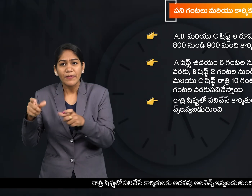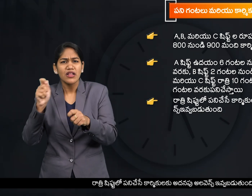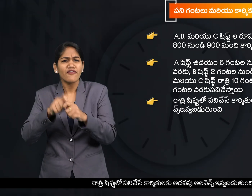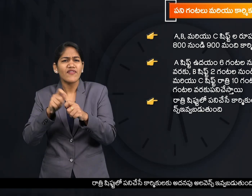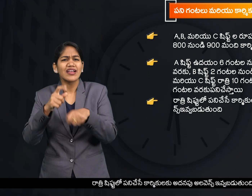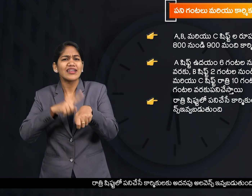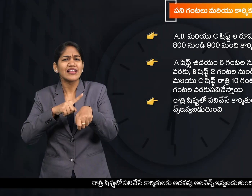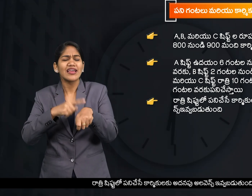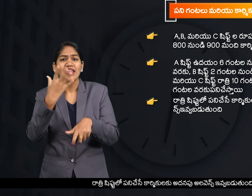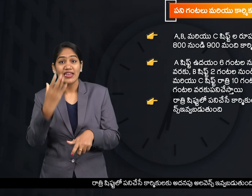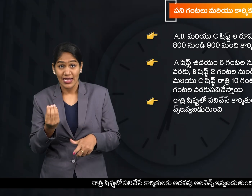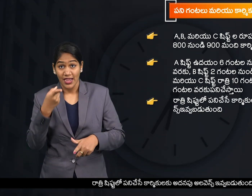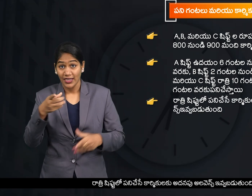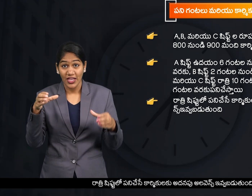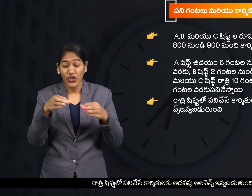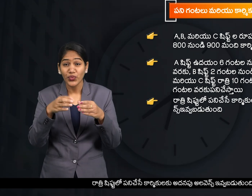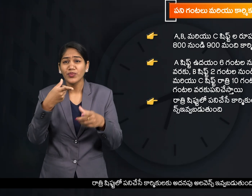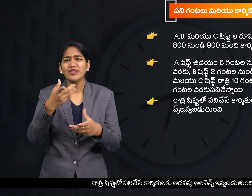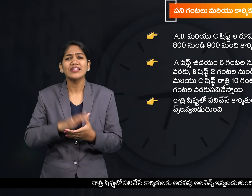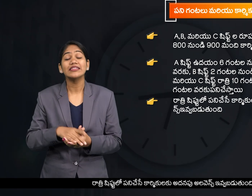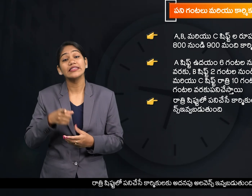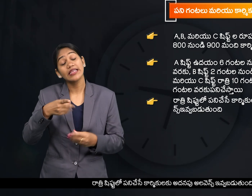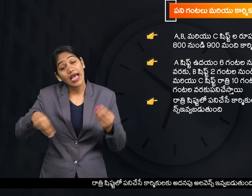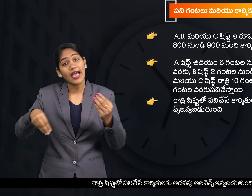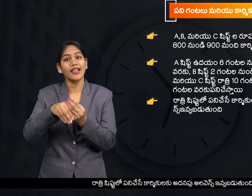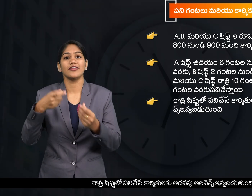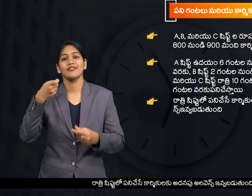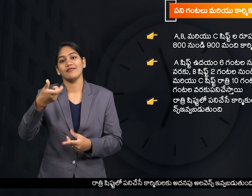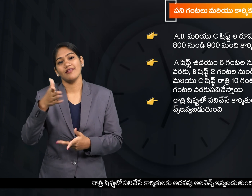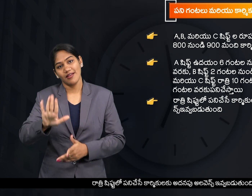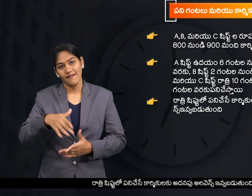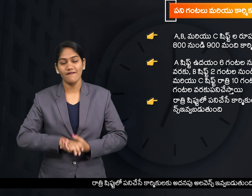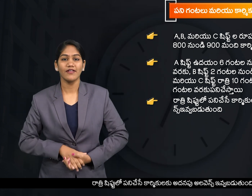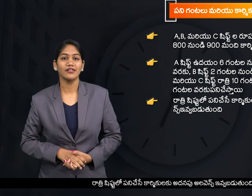రాత్రి షిఫ్ట్లో పనిచేసే కార్మికులకు అదనపు అలవెన్స్ ఇవ్వబడుతుంది.